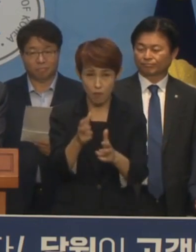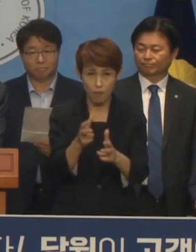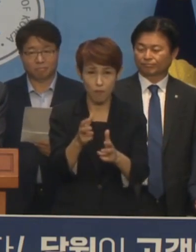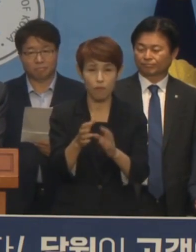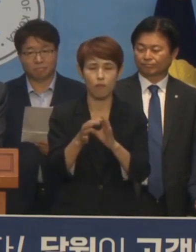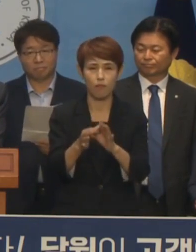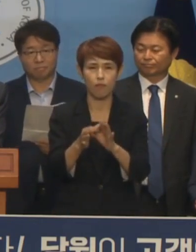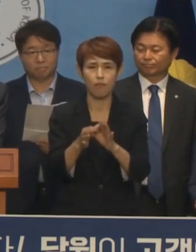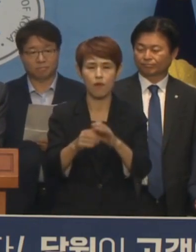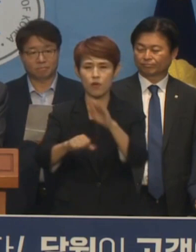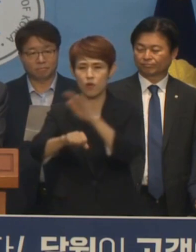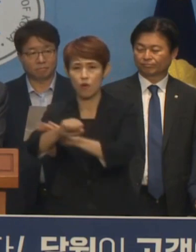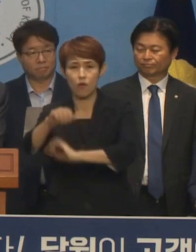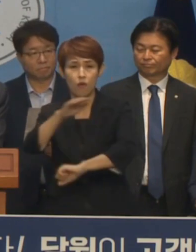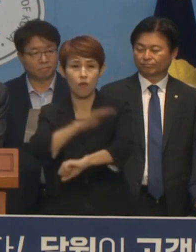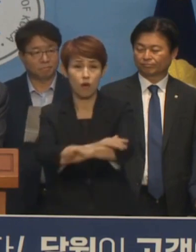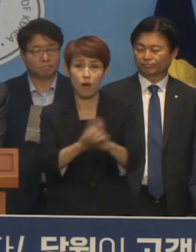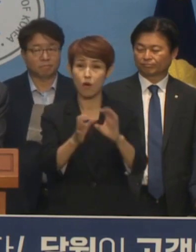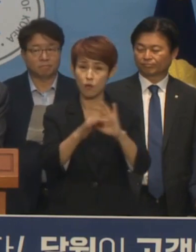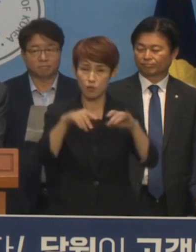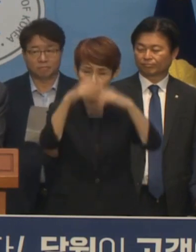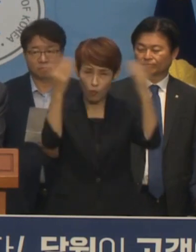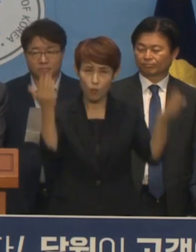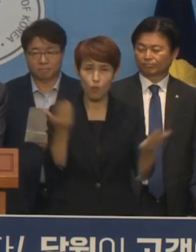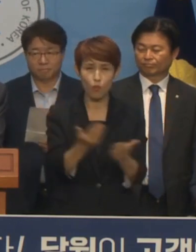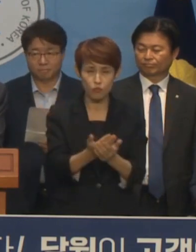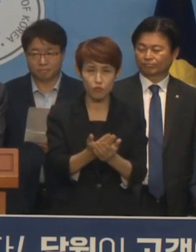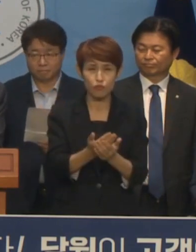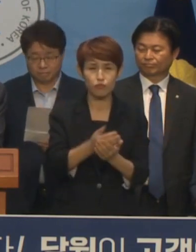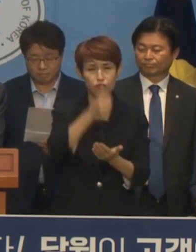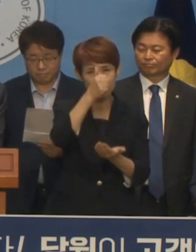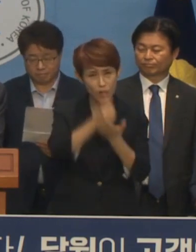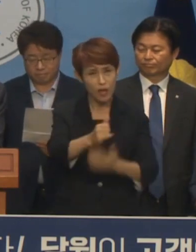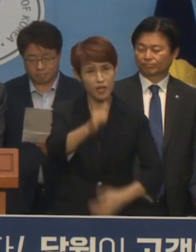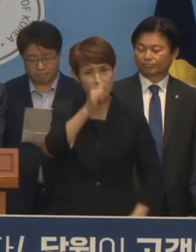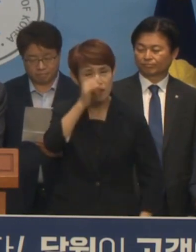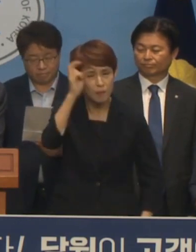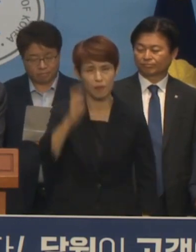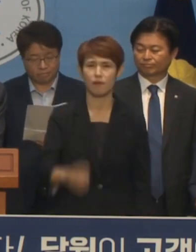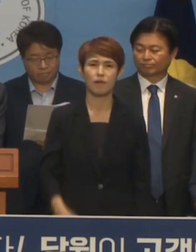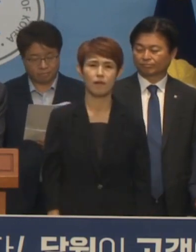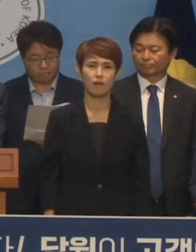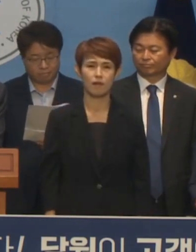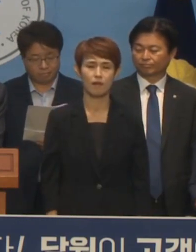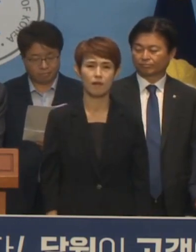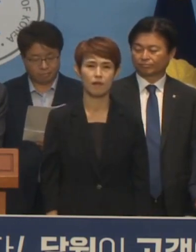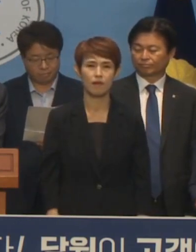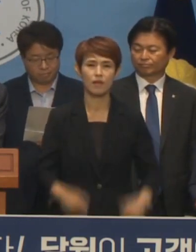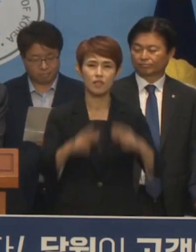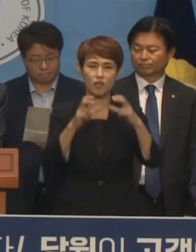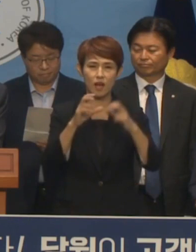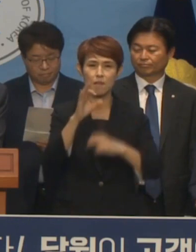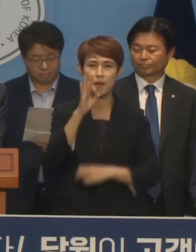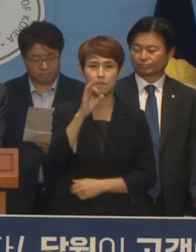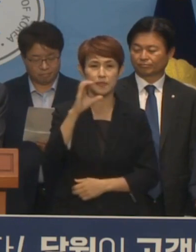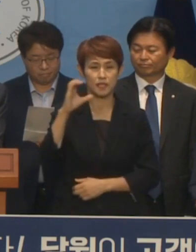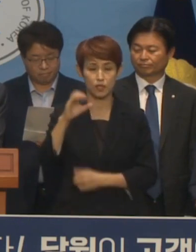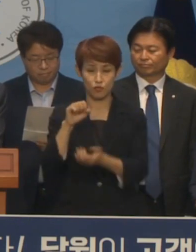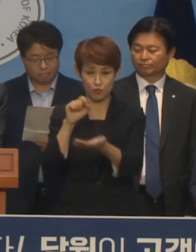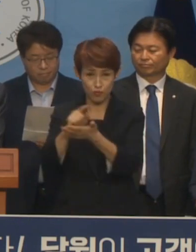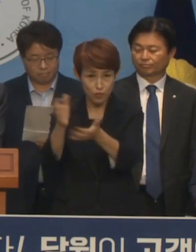없이 모든 단체장은 유죄가 될 것입니다. 성남 FC